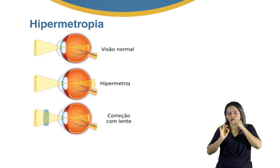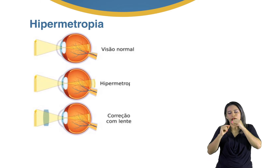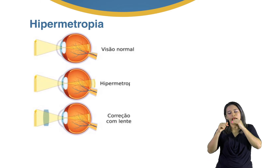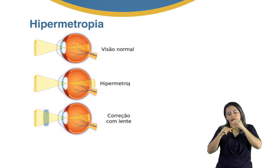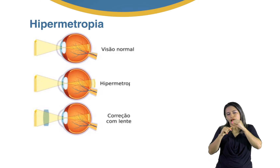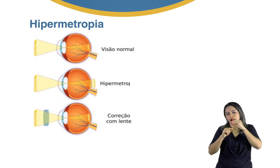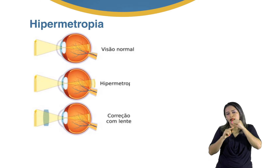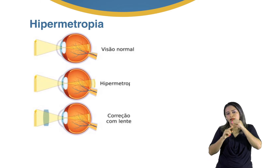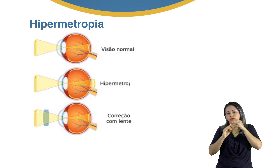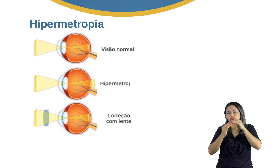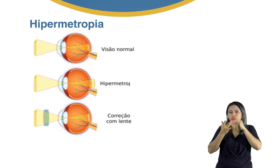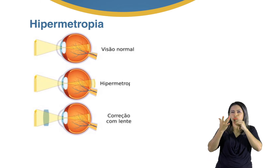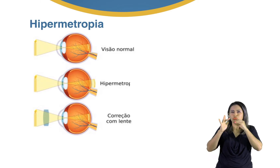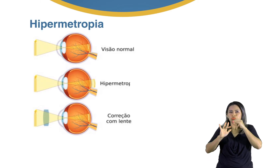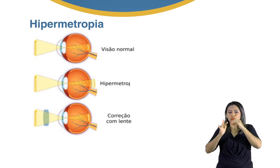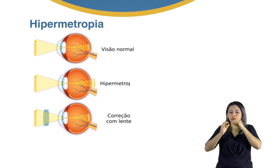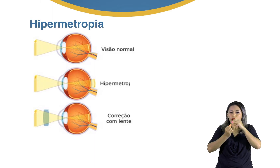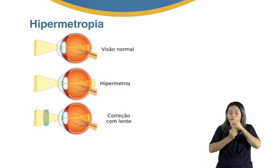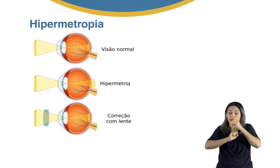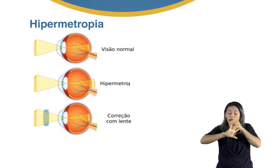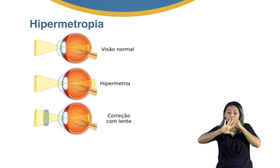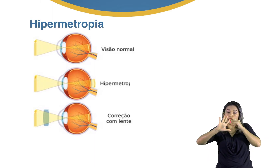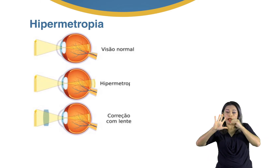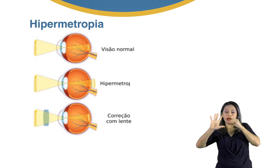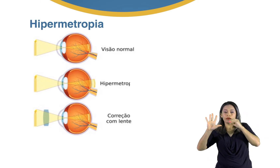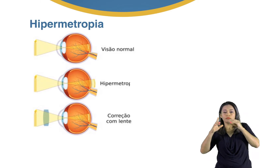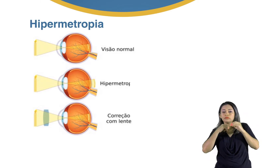consegue definir a nitidez. Só que